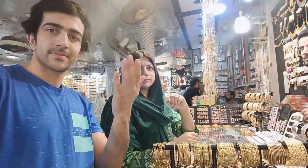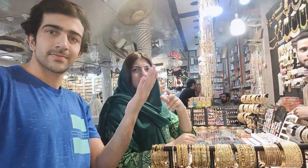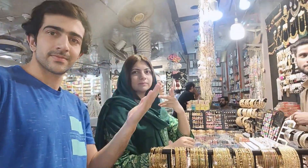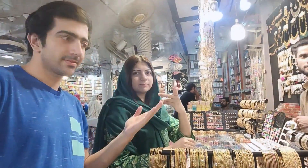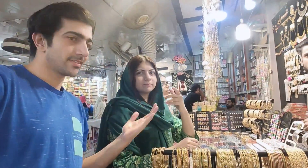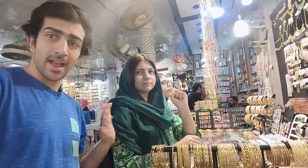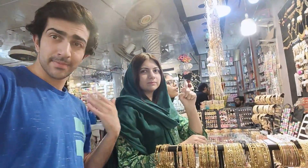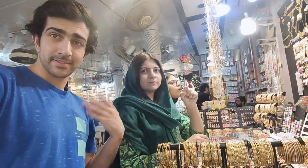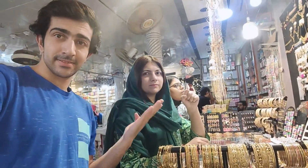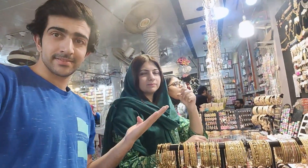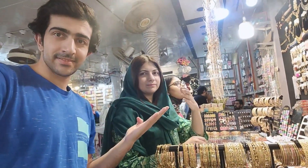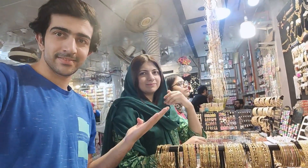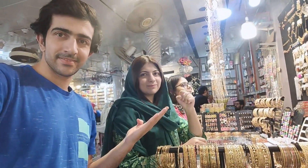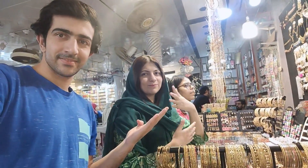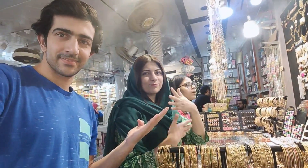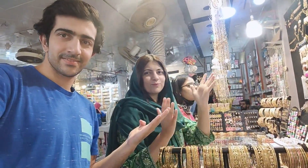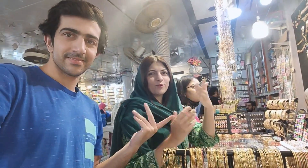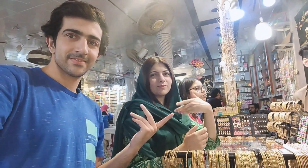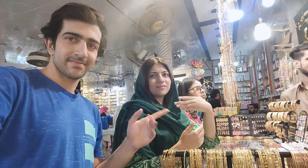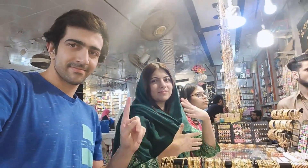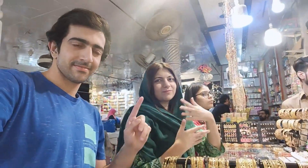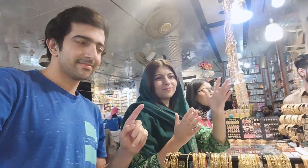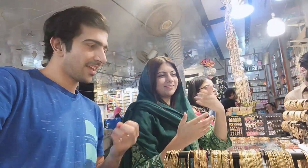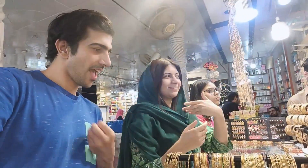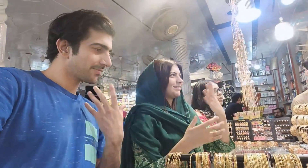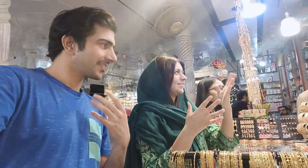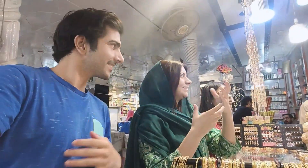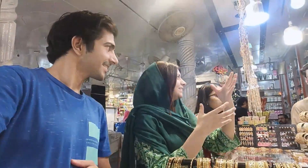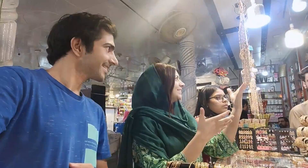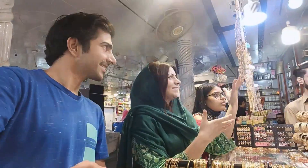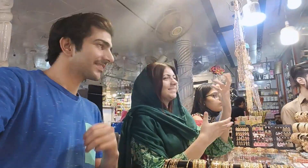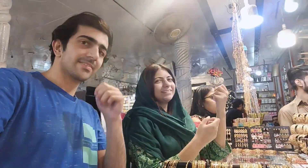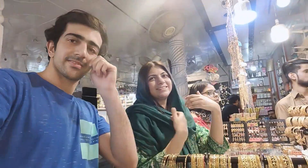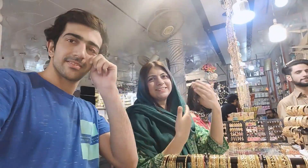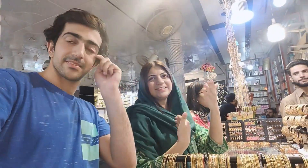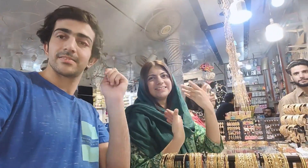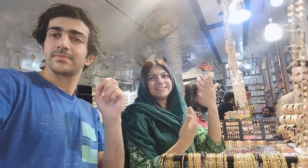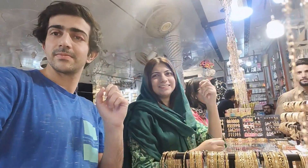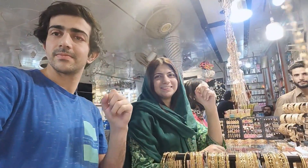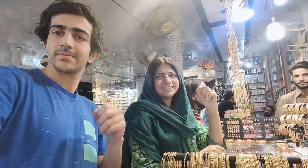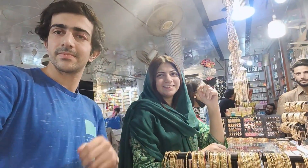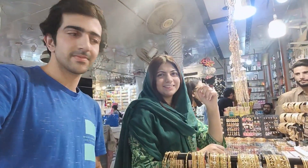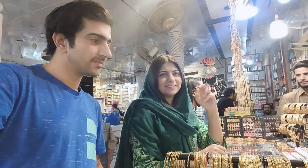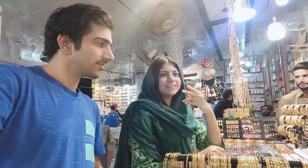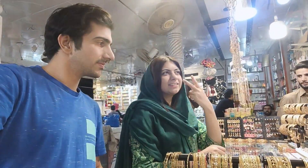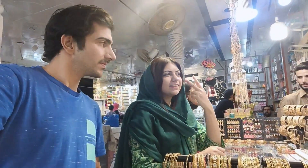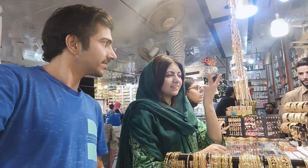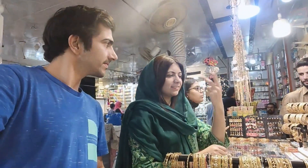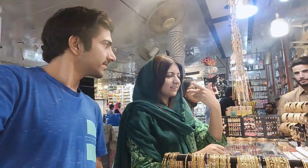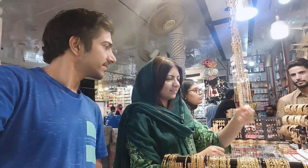दूसरा बड़ा लंबा तरीन बाज़ार भी कहा जाता है, तो तुम खुश हो यहाँ पे आके? चलो खैर, क्या लेना है, क्या देख रही हूँ मैं, देखते